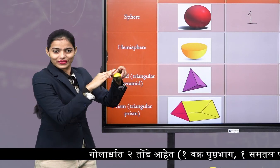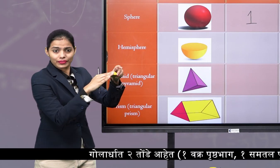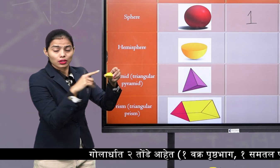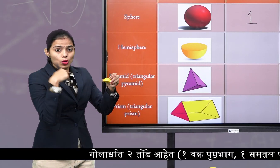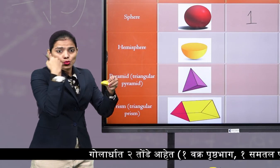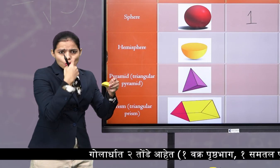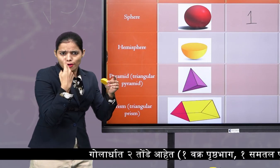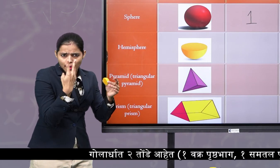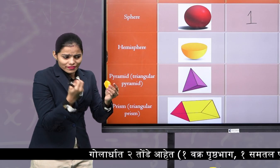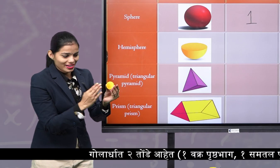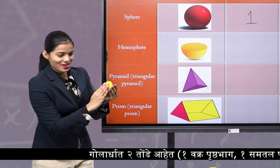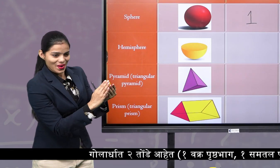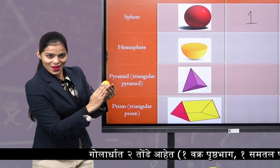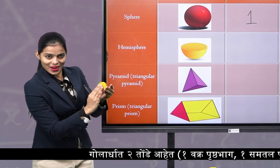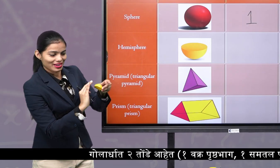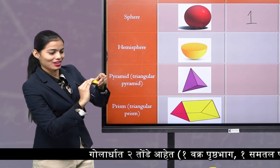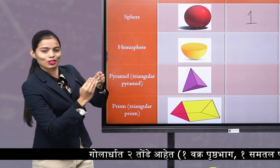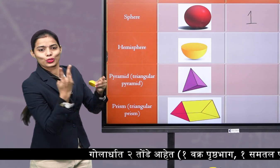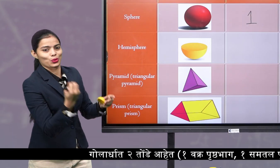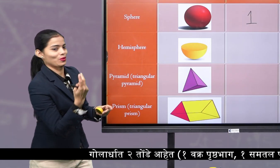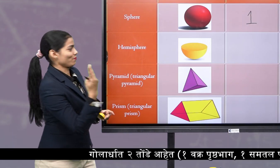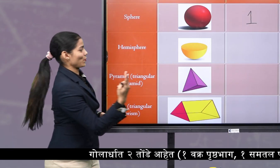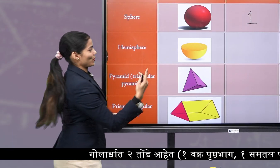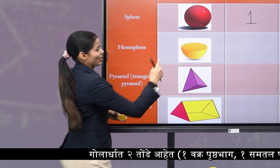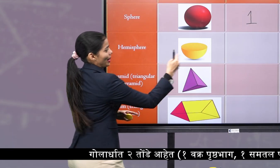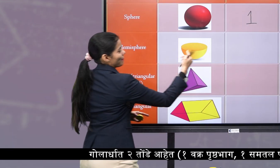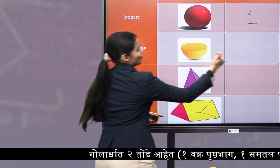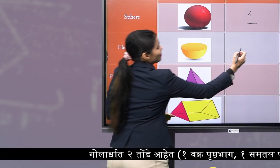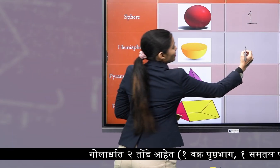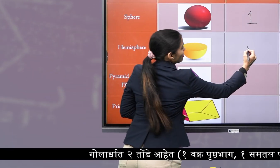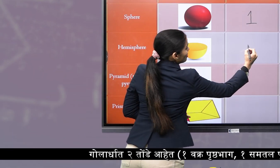गोलार्धात 2 तोंडे आहेत. 1 वक्र पृष्ठभाग, 1 समतल पृष्ठभाग,